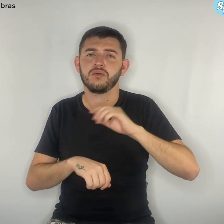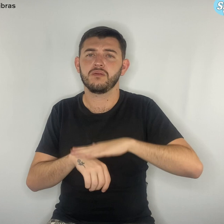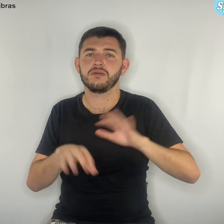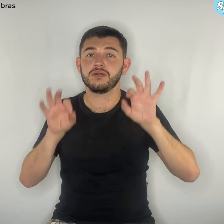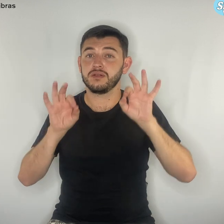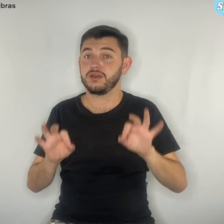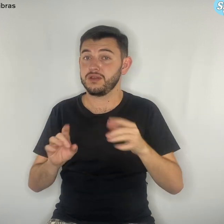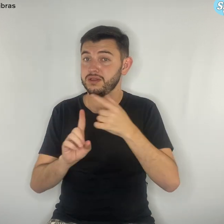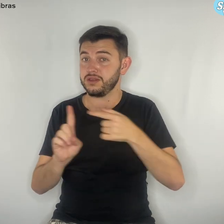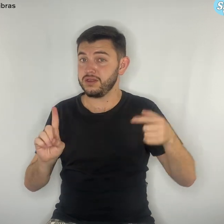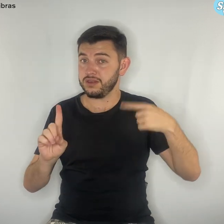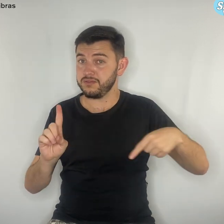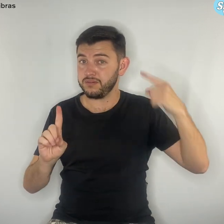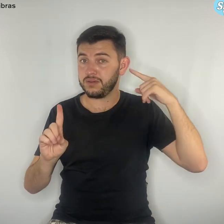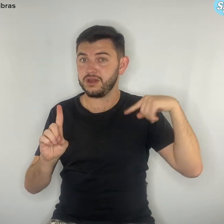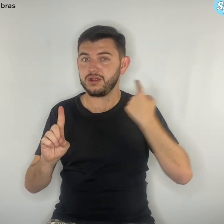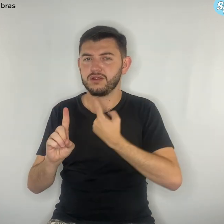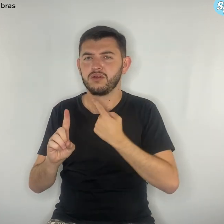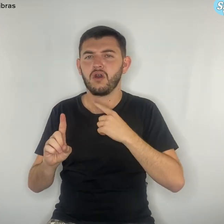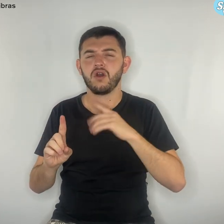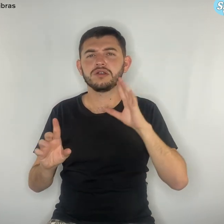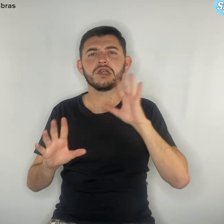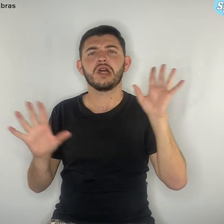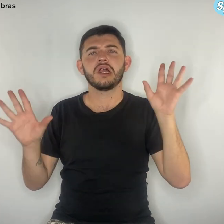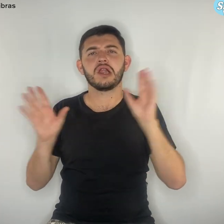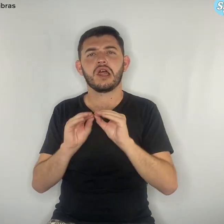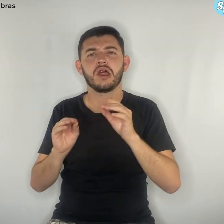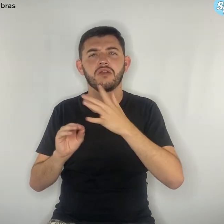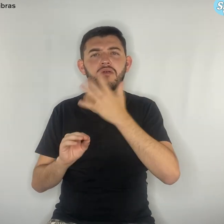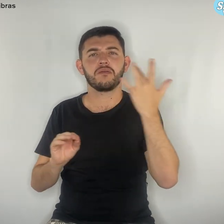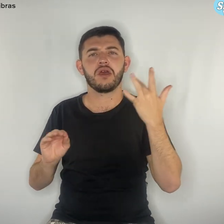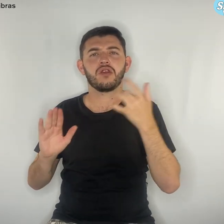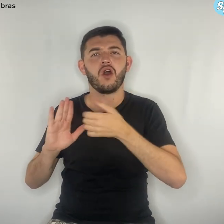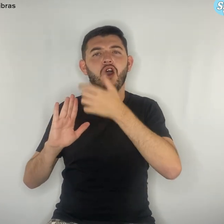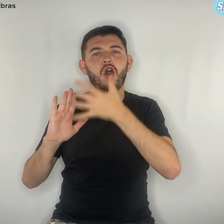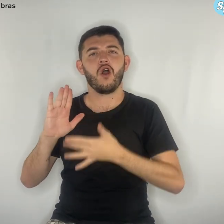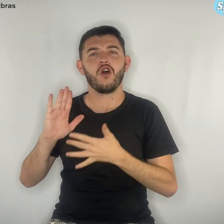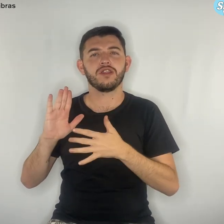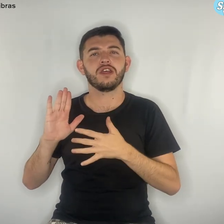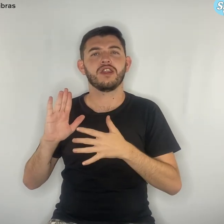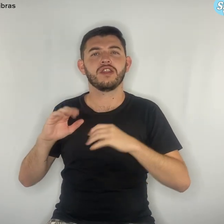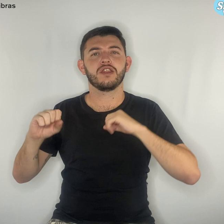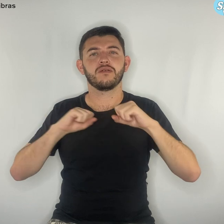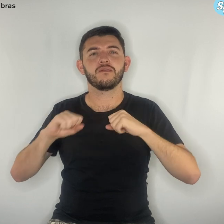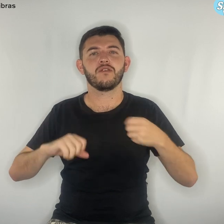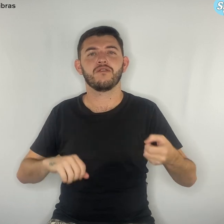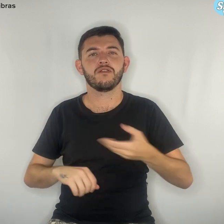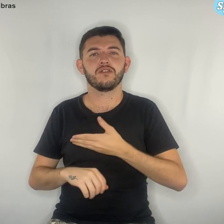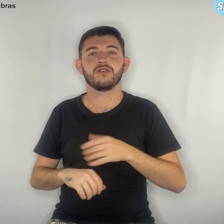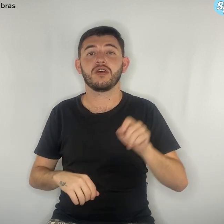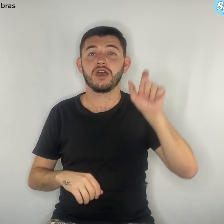passada, flagramos um dos roteiristas desses novos movimentos, Eduardo